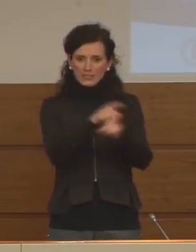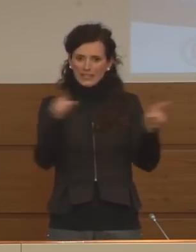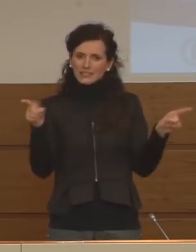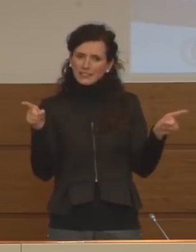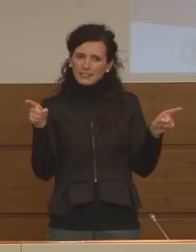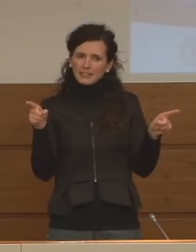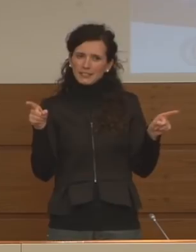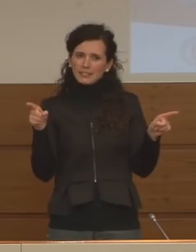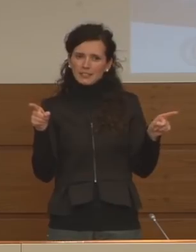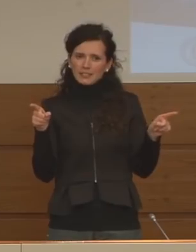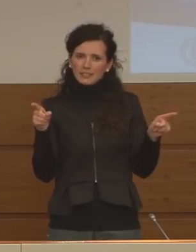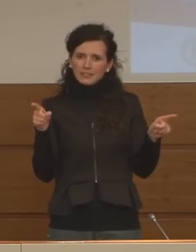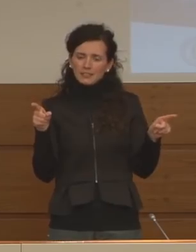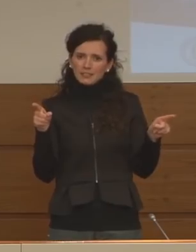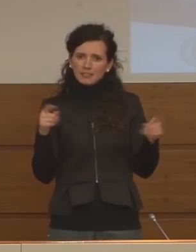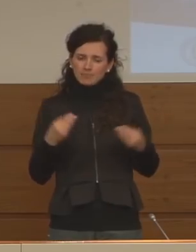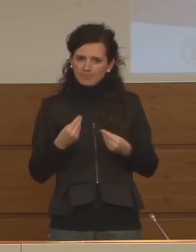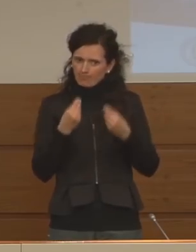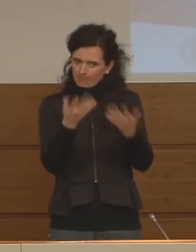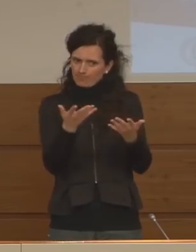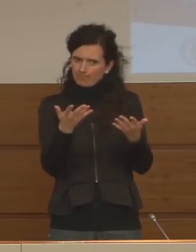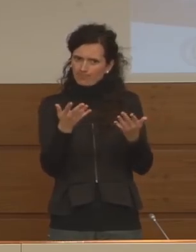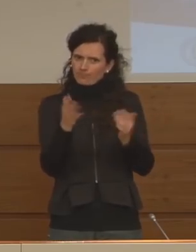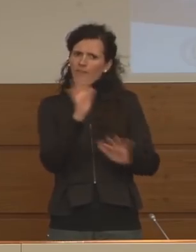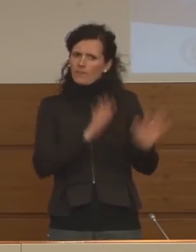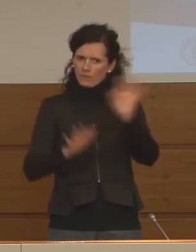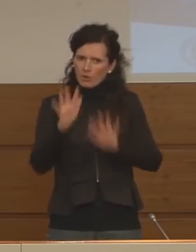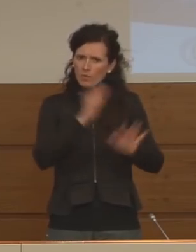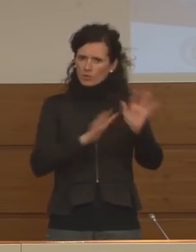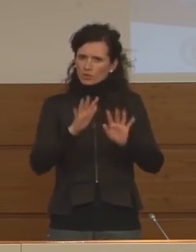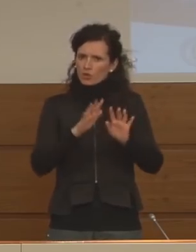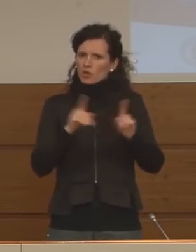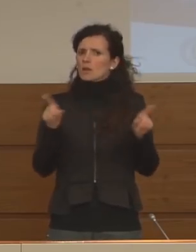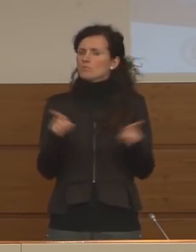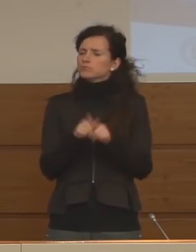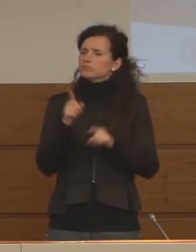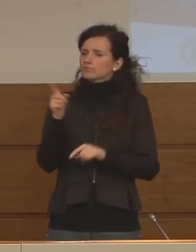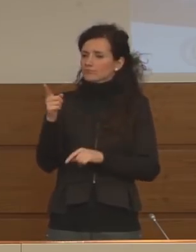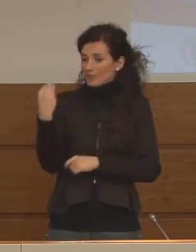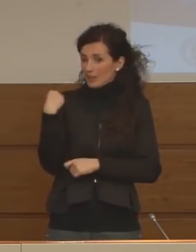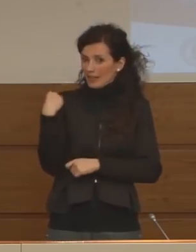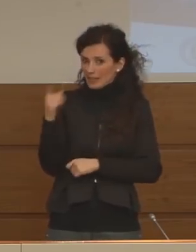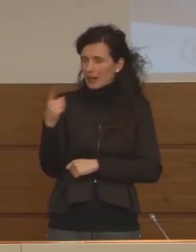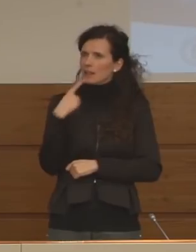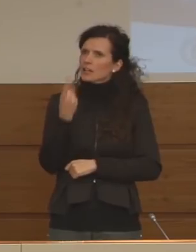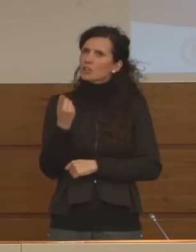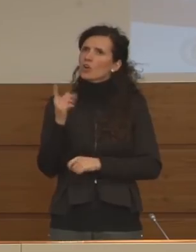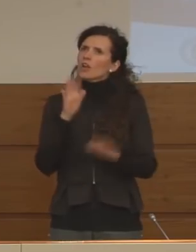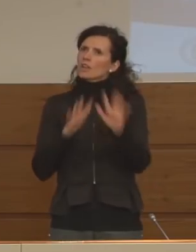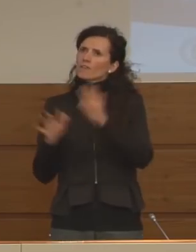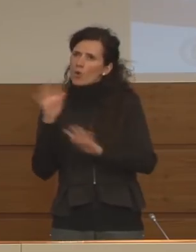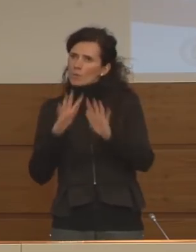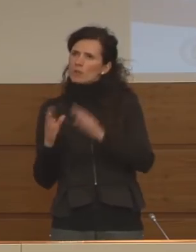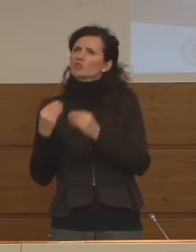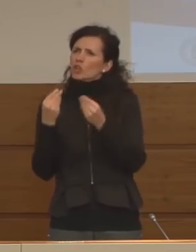è stato informato il suo intervento di quello che si fa non fornendo